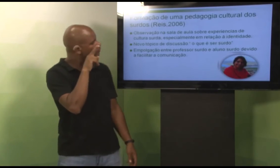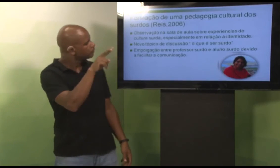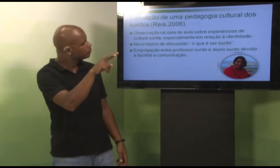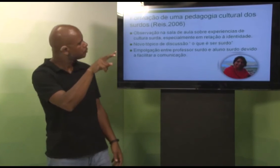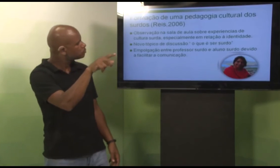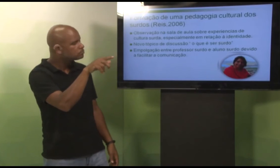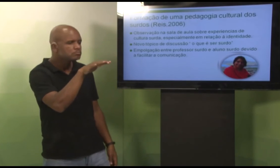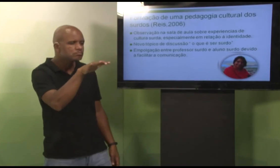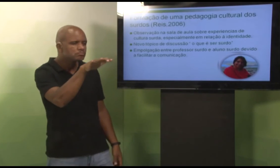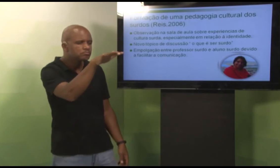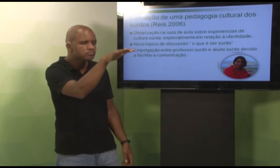alunos surdos,